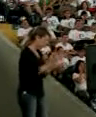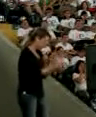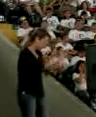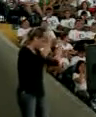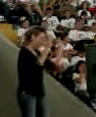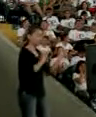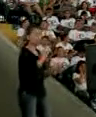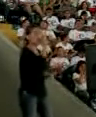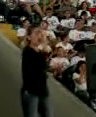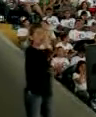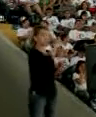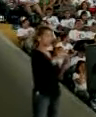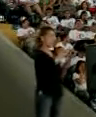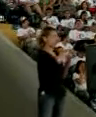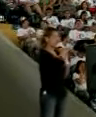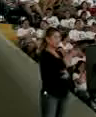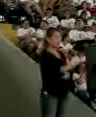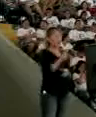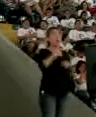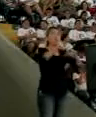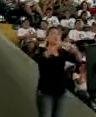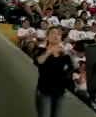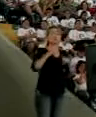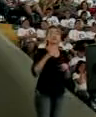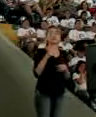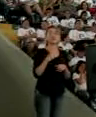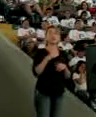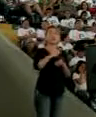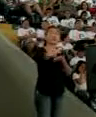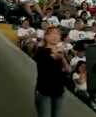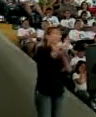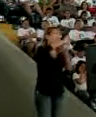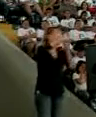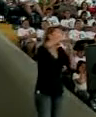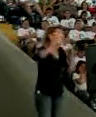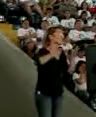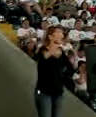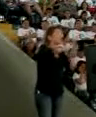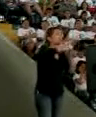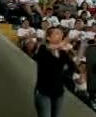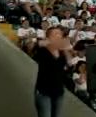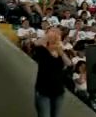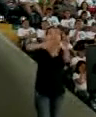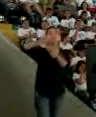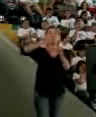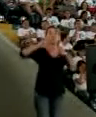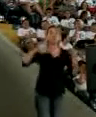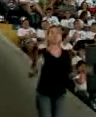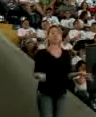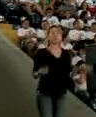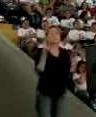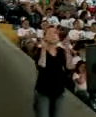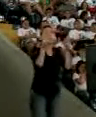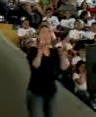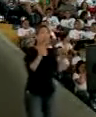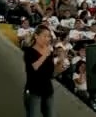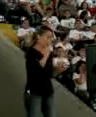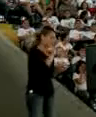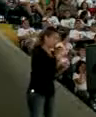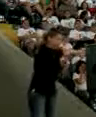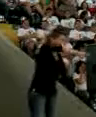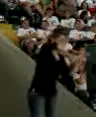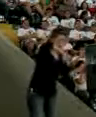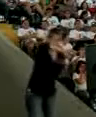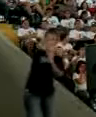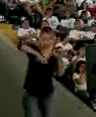Por isso que nós vamos ter tantas revoltas, que nós vamos já conversar na próxima questão. Para combater essas revoltas e manter a